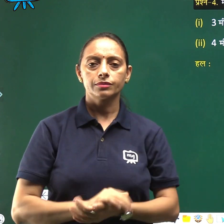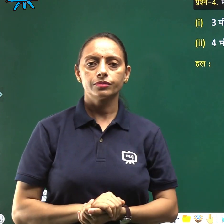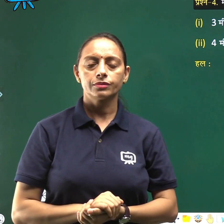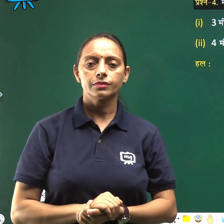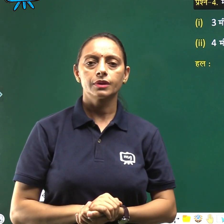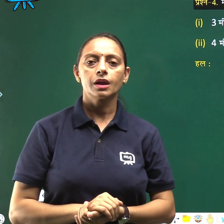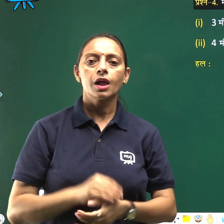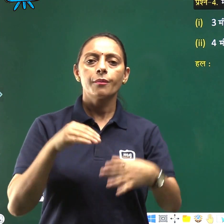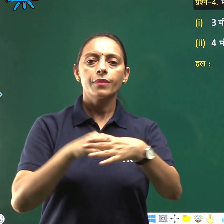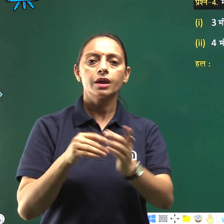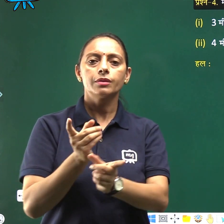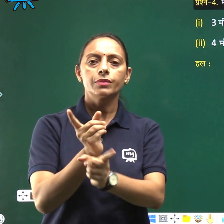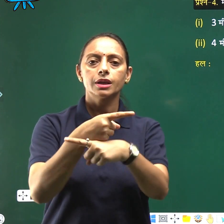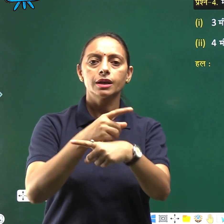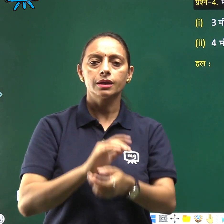में बदलिए।